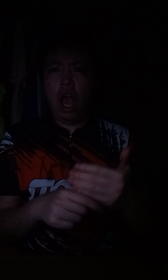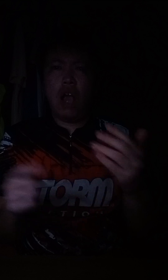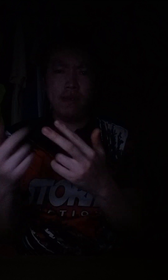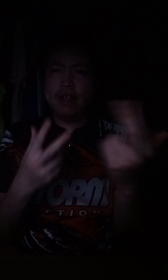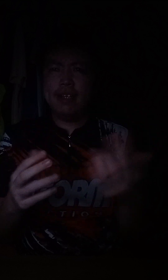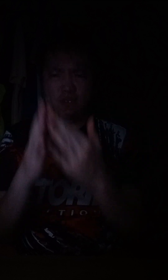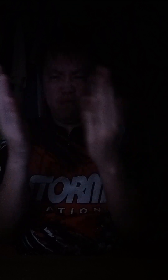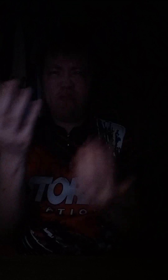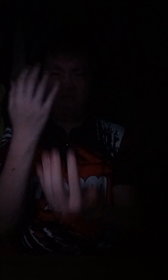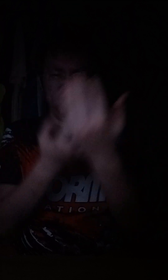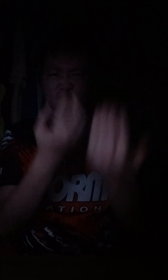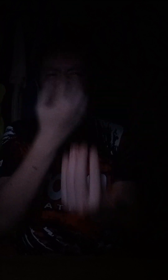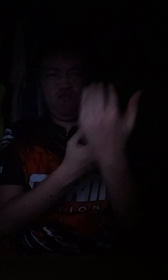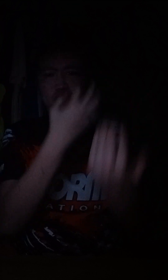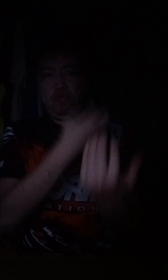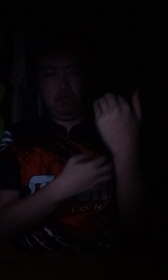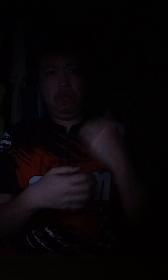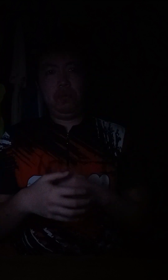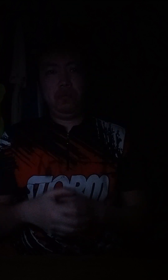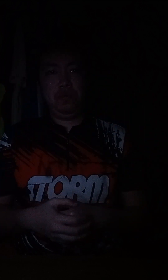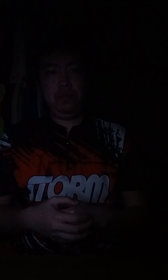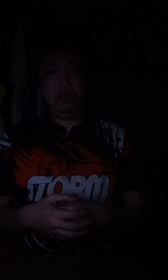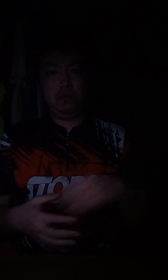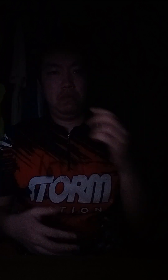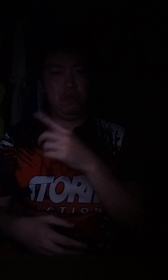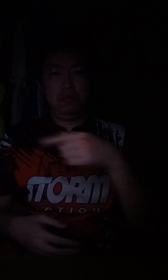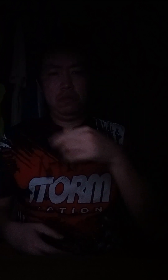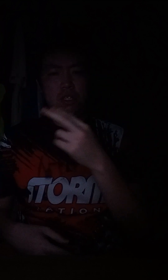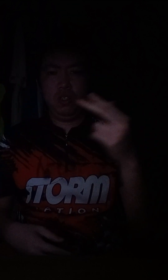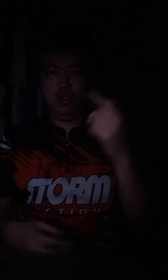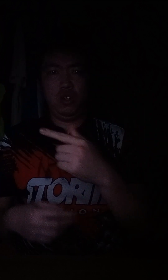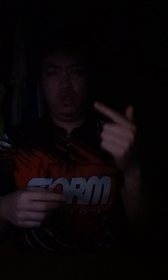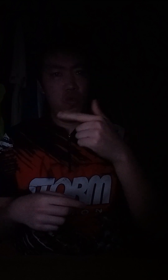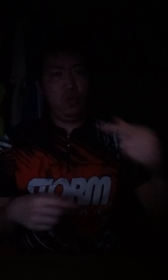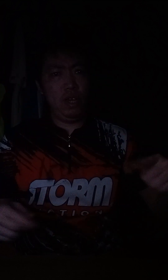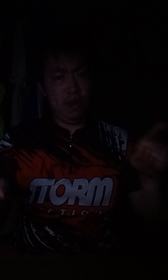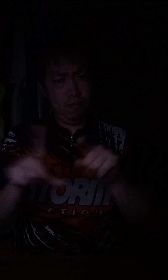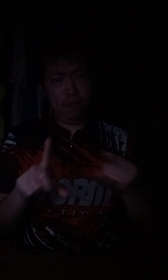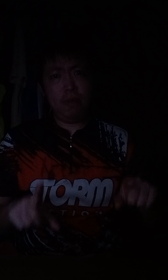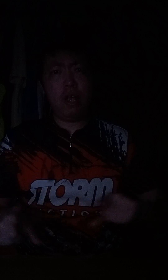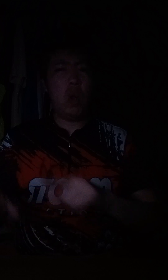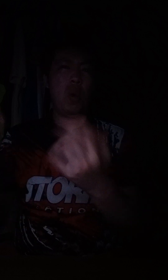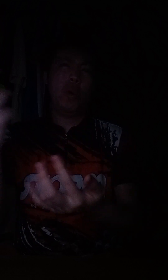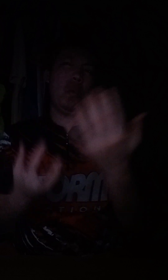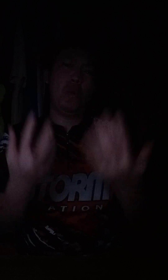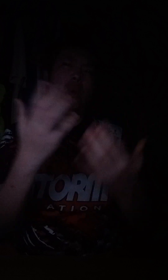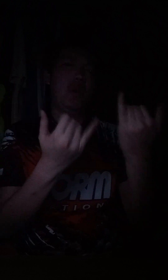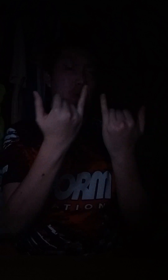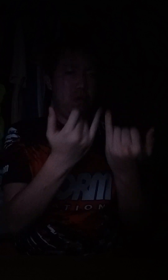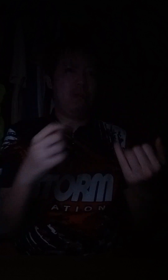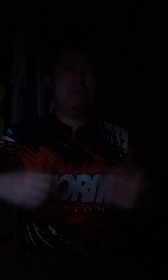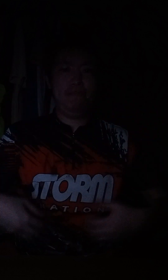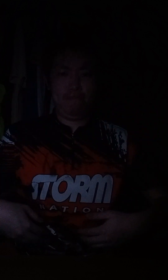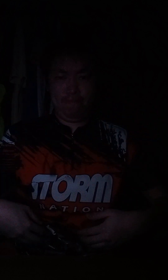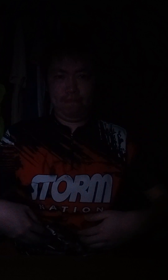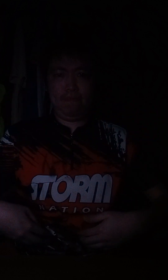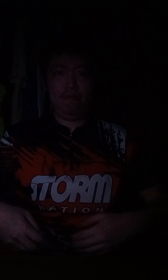3개동이 탔습니다. 소방당국은 정확한 피해 규모와 함께 화재 원인을 조사할 예정입니다.